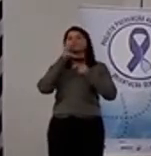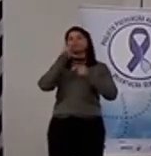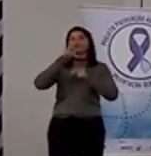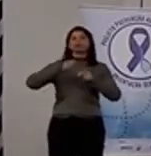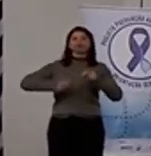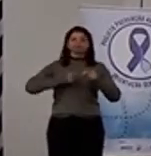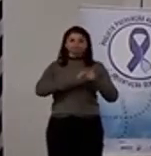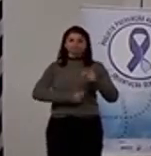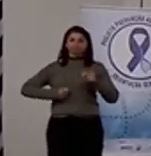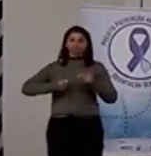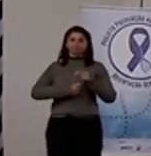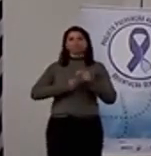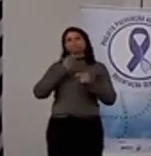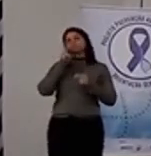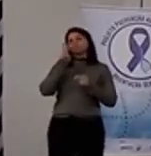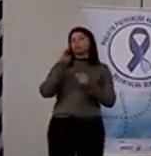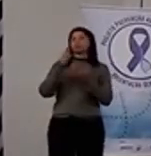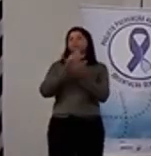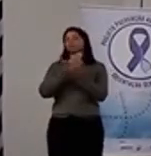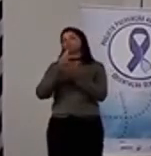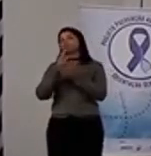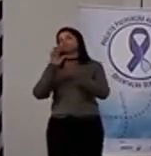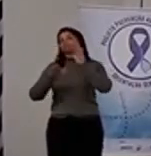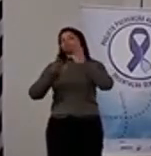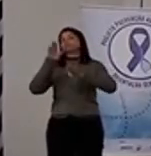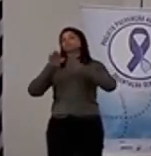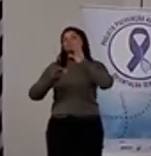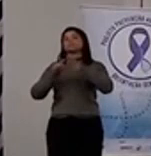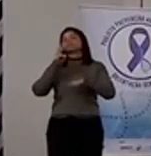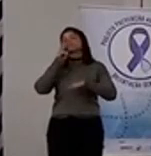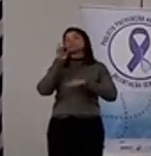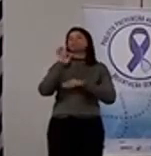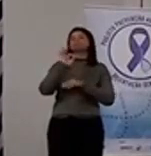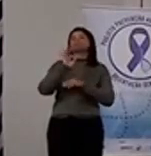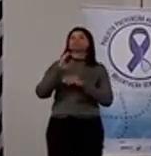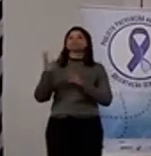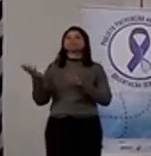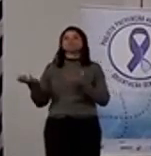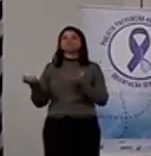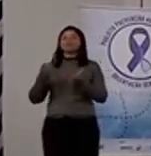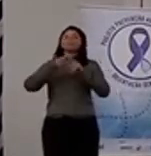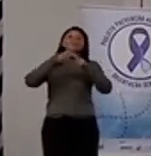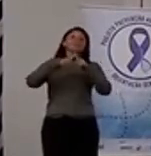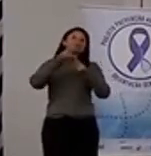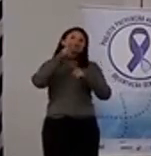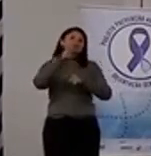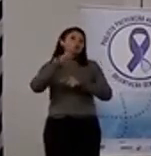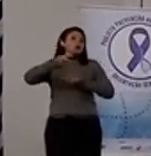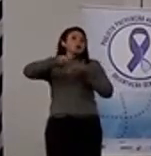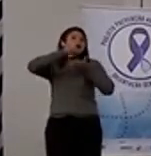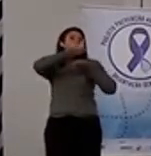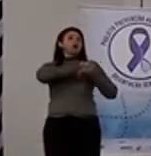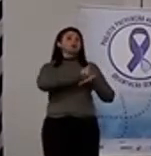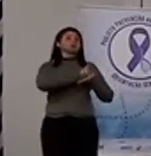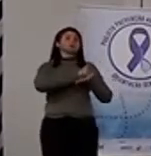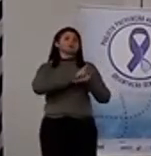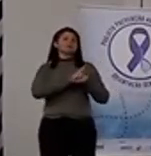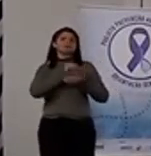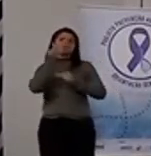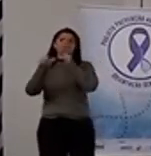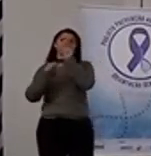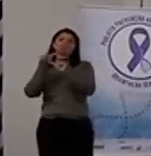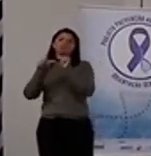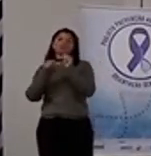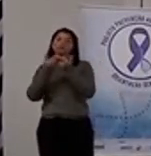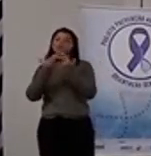vezes sim, às vezes não. Certo? Então, muitas vezes falam, mas por que ele não viu antes? Olha, ia ter mudado muita coisa ele ter visto